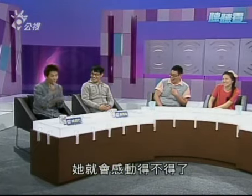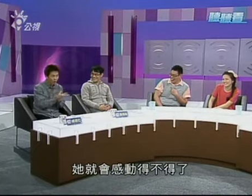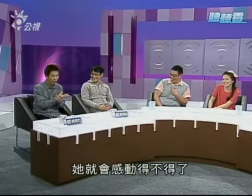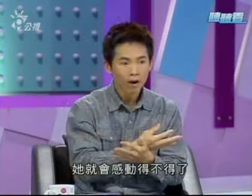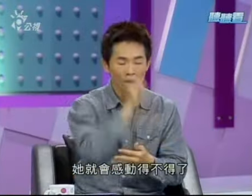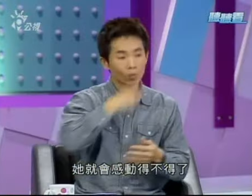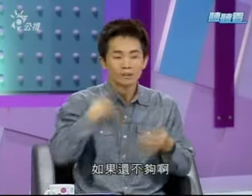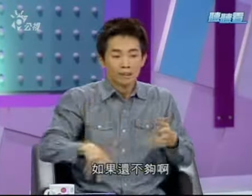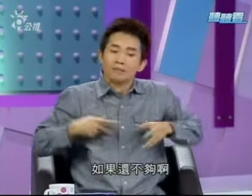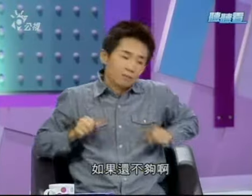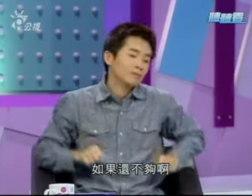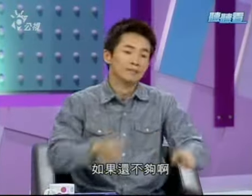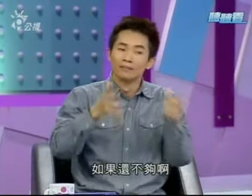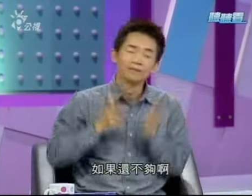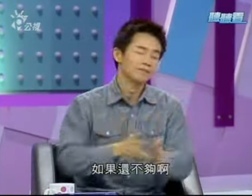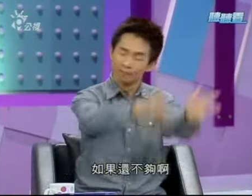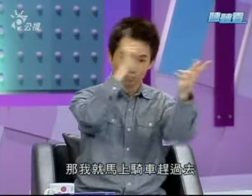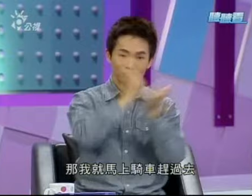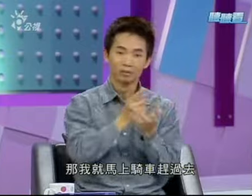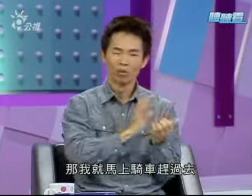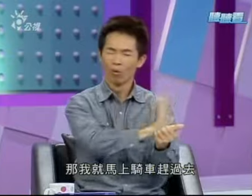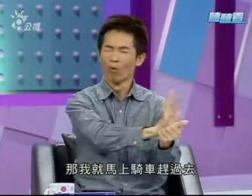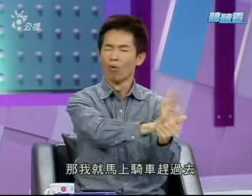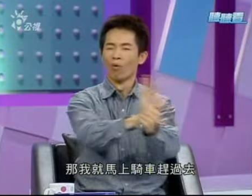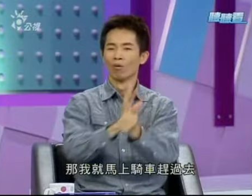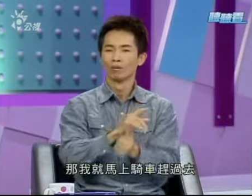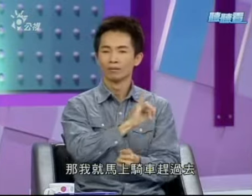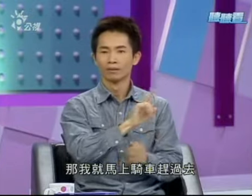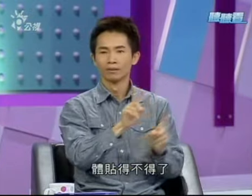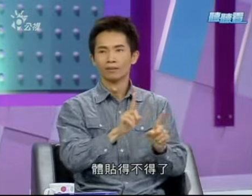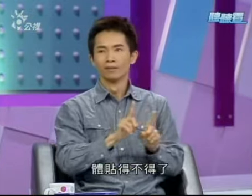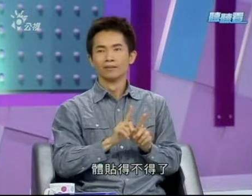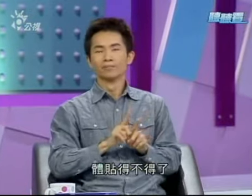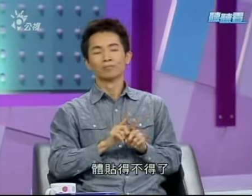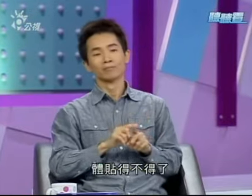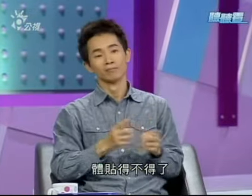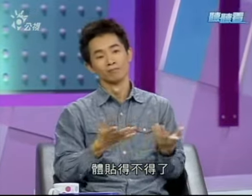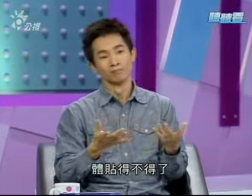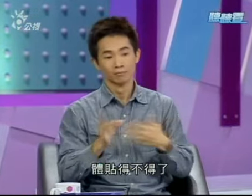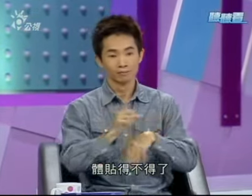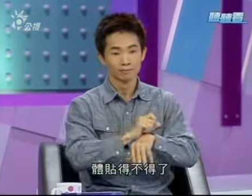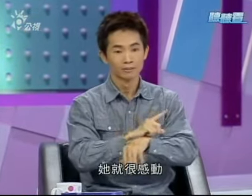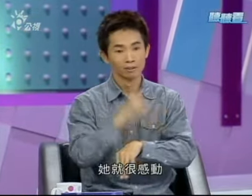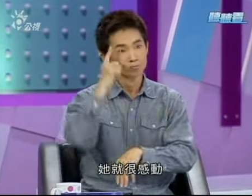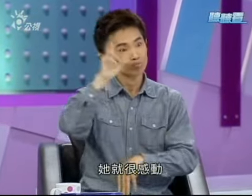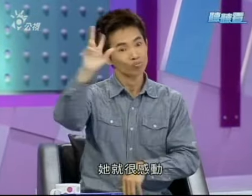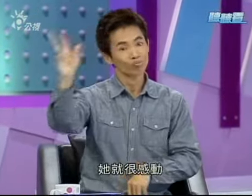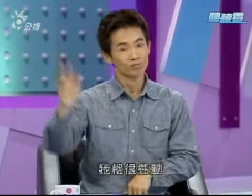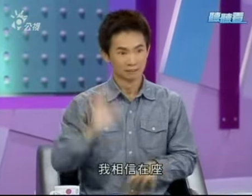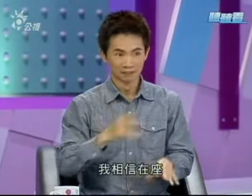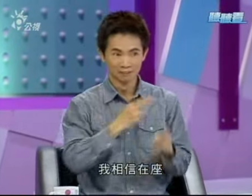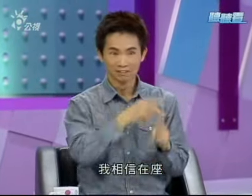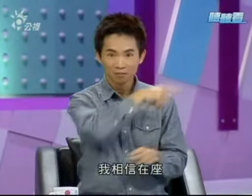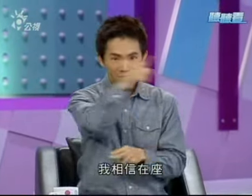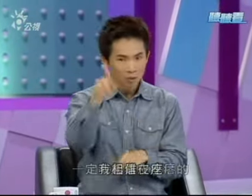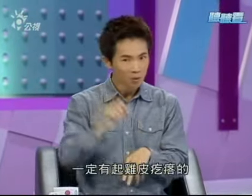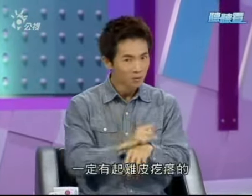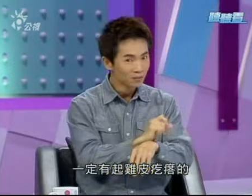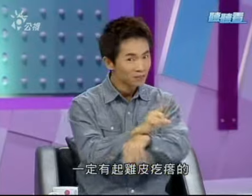了如果还不够啊那我就马上骑车赶过去体贴得不得了他就很感动我相信在座一定有起鸡皮